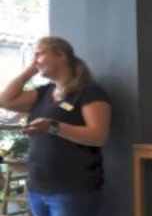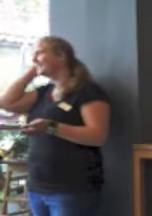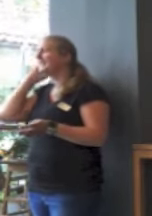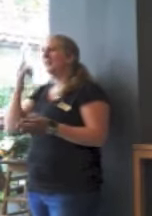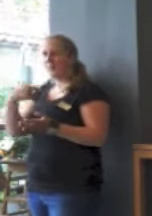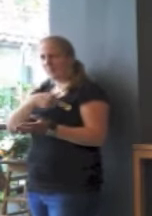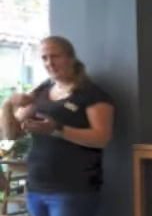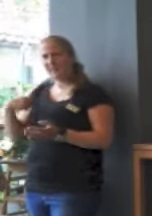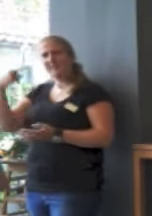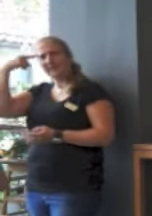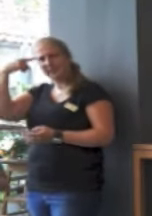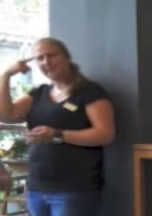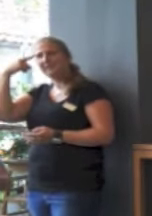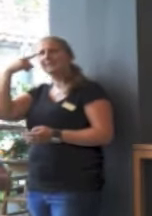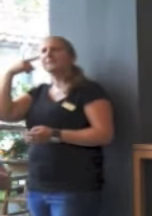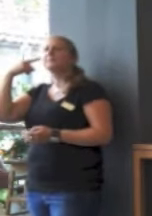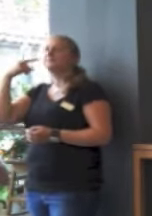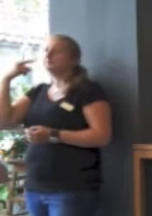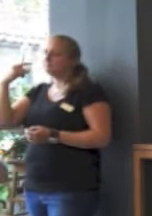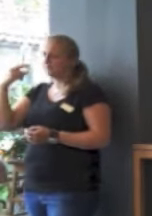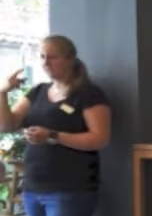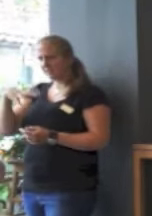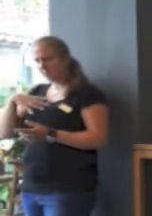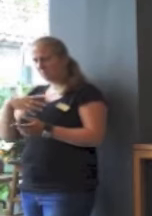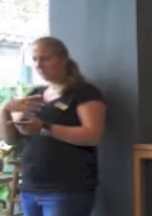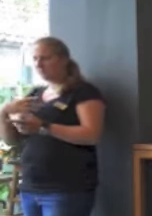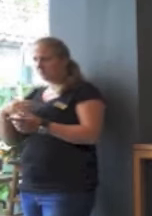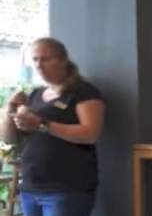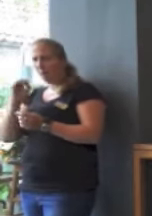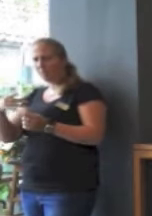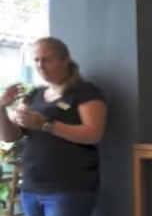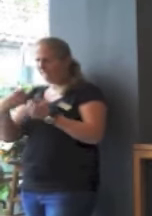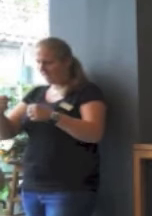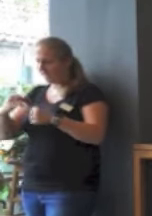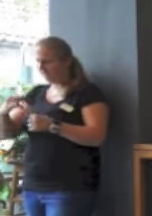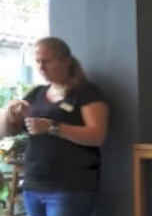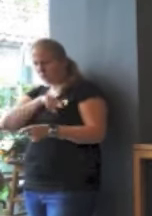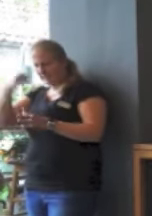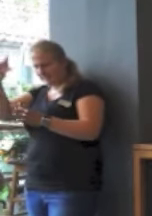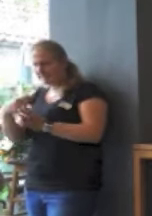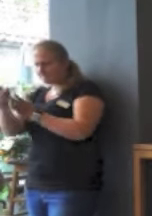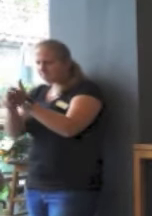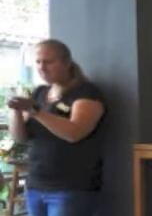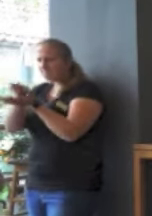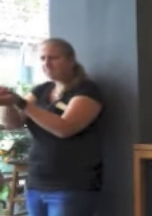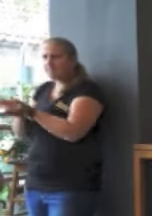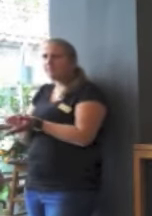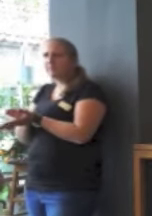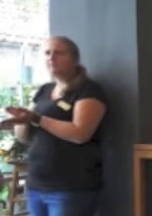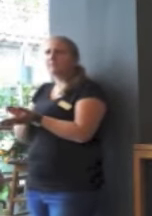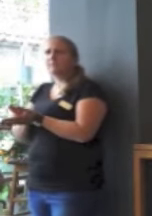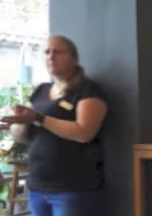ju mer reglerad, eller för att inte säga sönderreglerad, en verksamhet är, desto